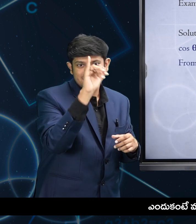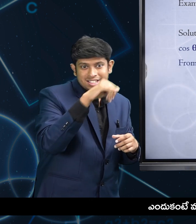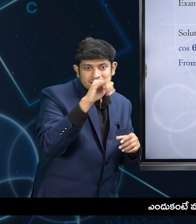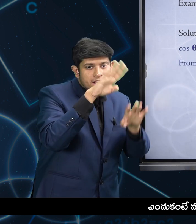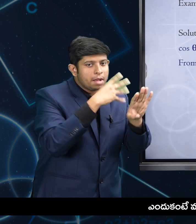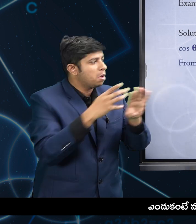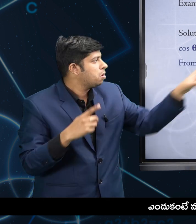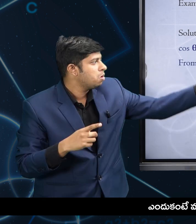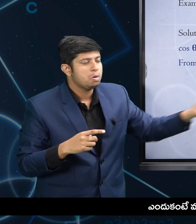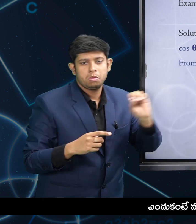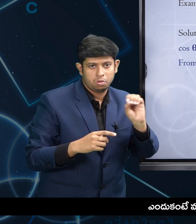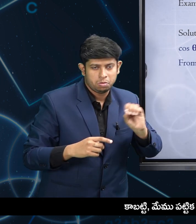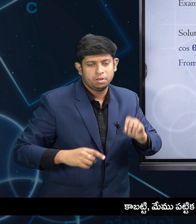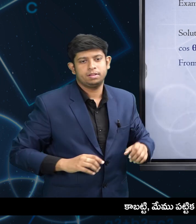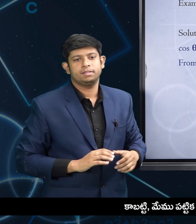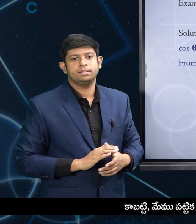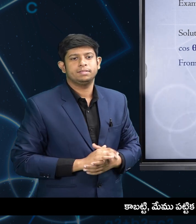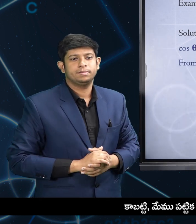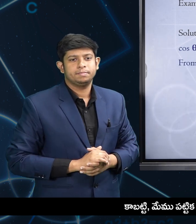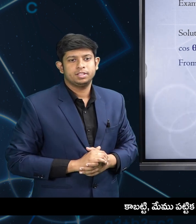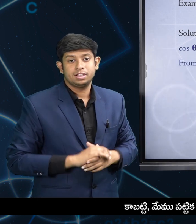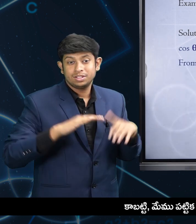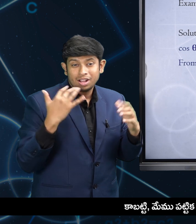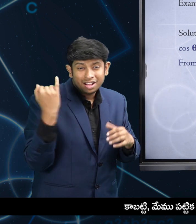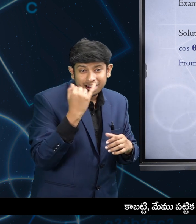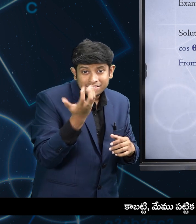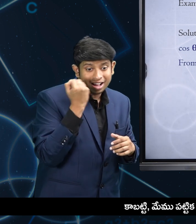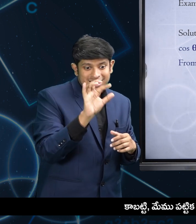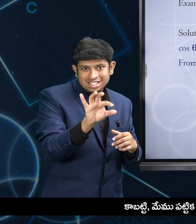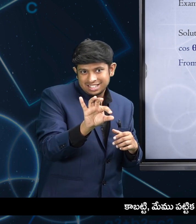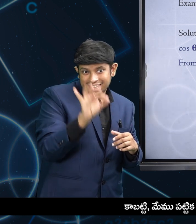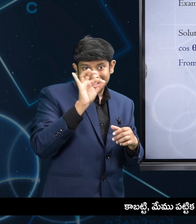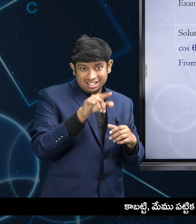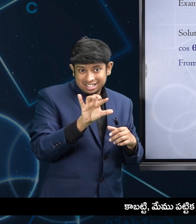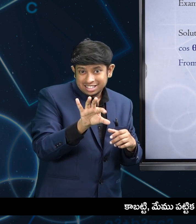0.7656 విలువను కనుగొనలేము. కాబట్టి మనం పట్టిక నుండి సమీపంలోని